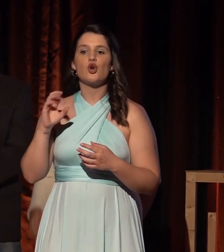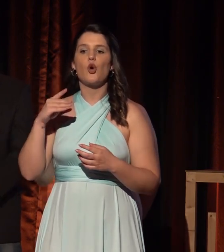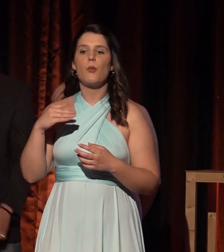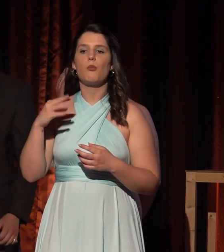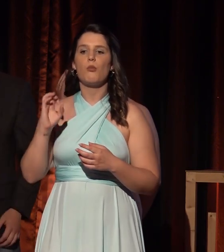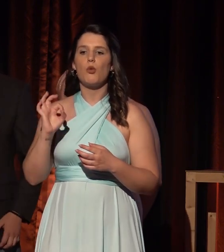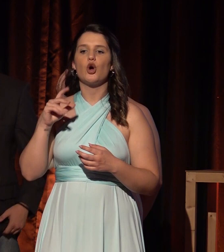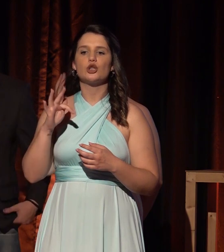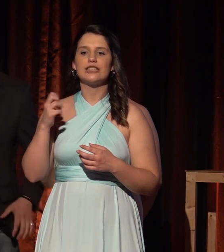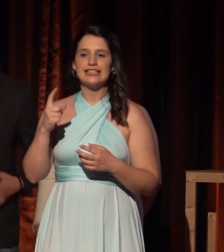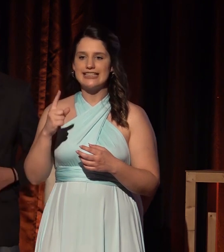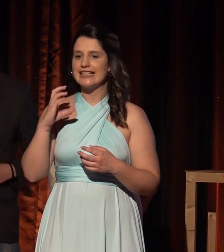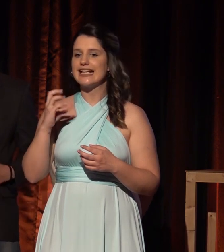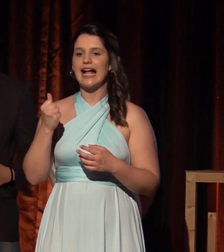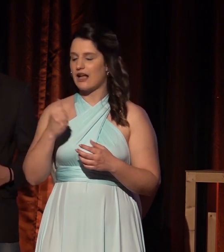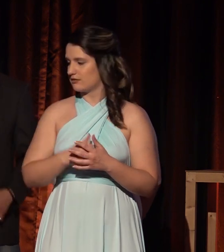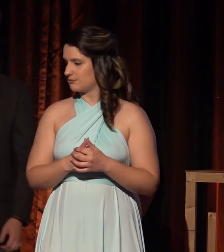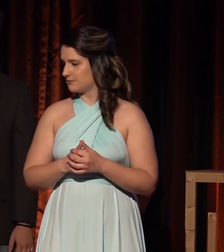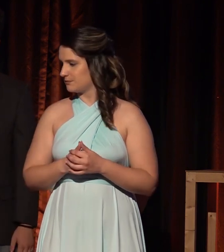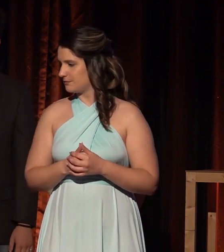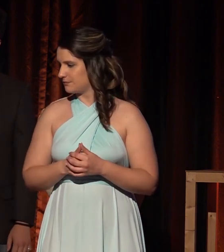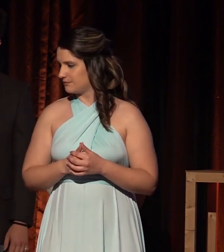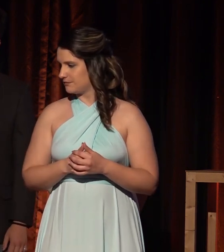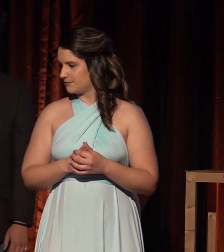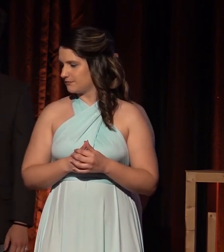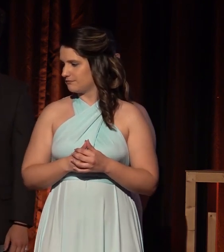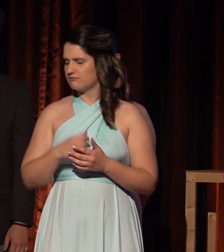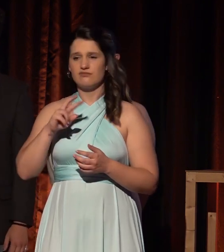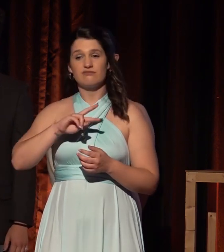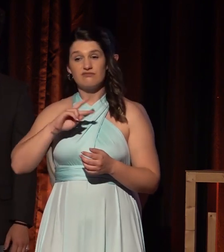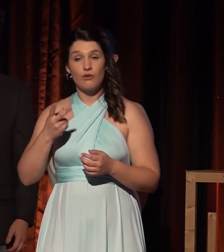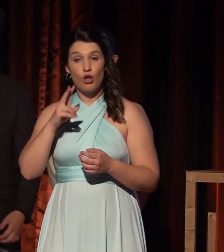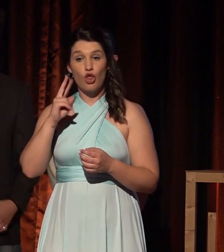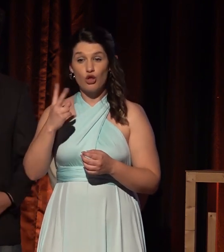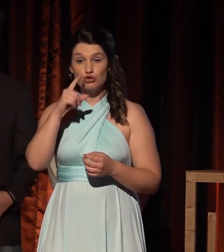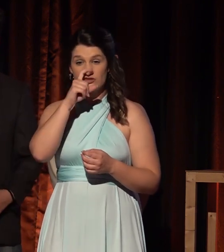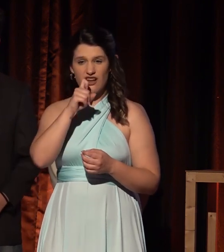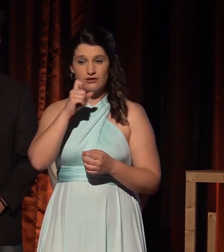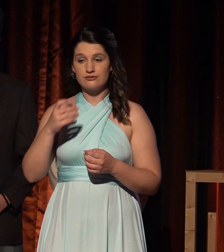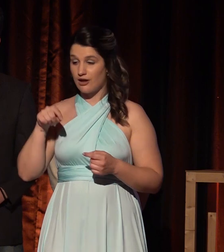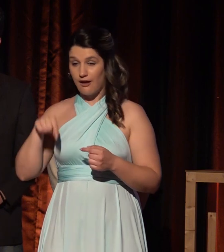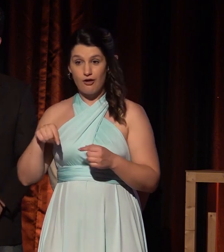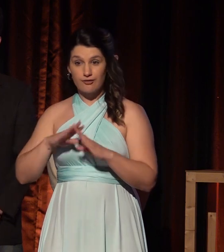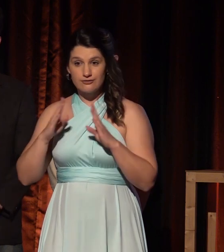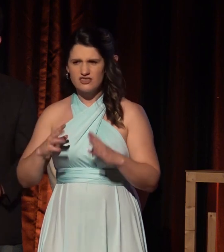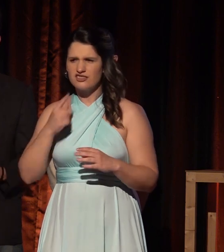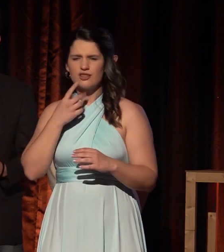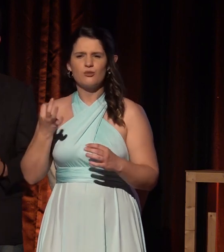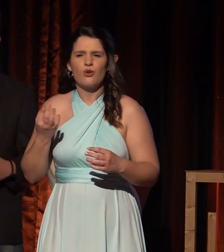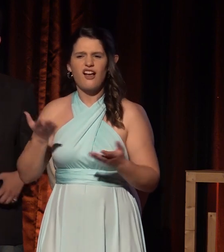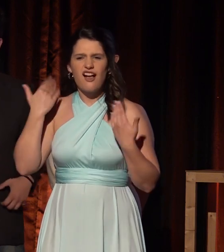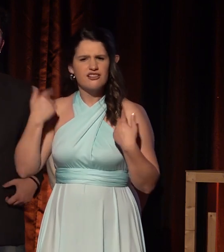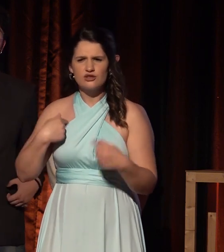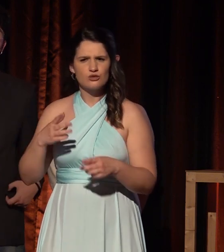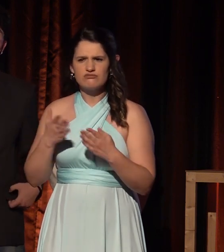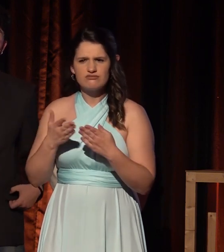horrorós. Què faig aquí, vaig pensar. Després de 2 anys penso, per què no ho vaig fer abans? Durant aquest període